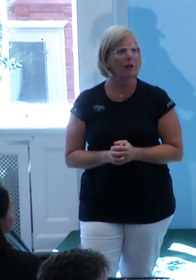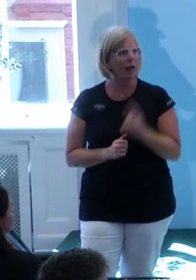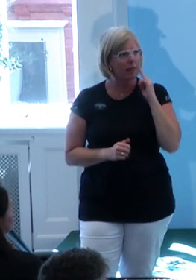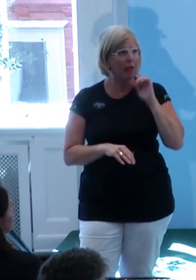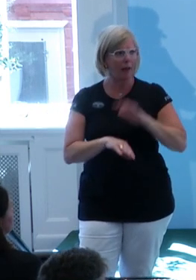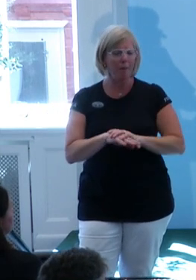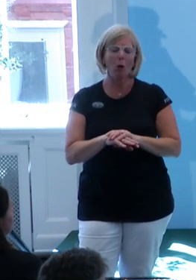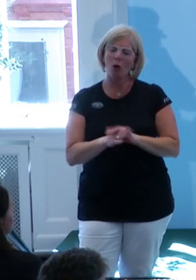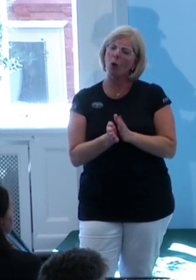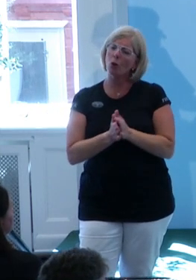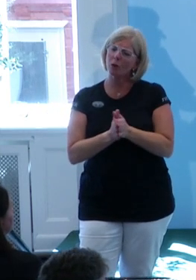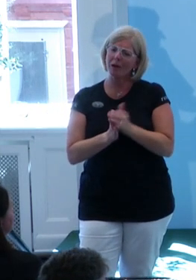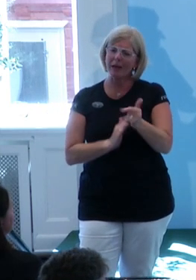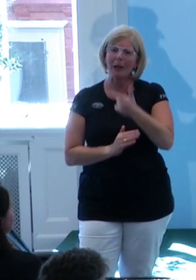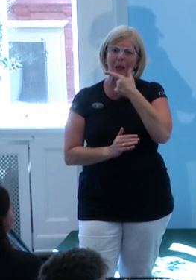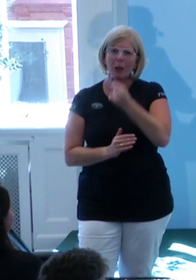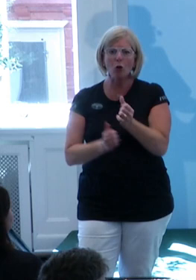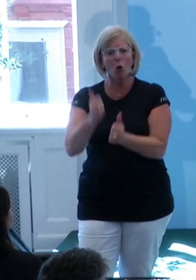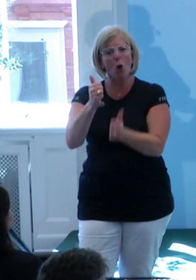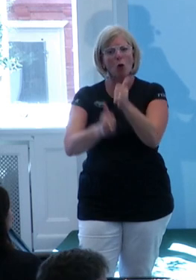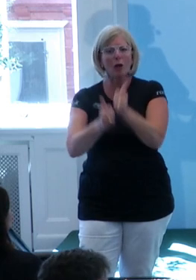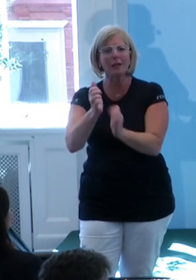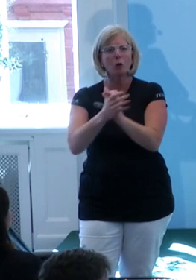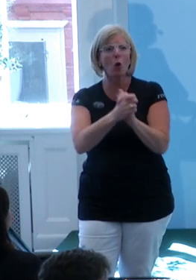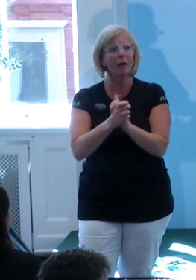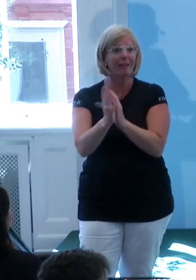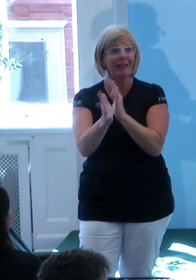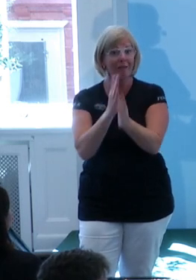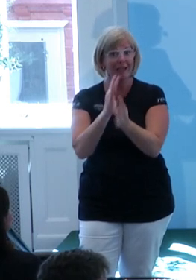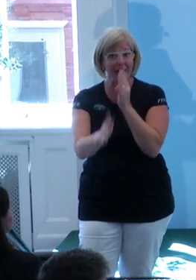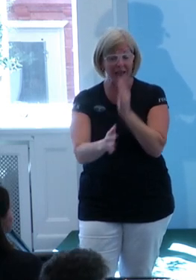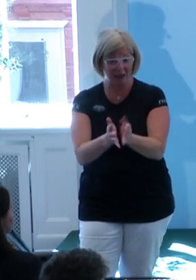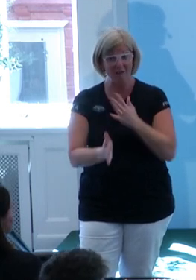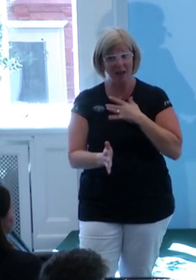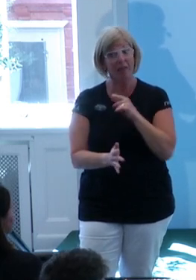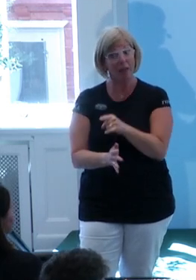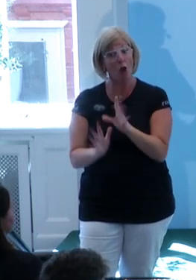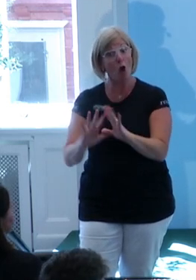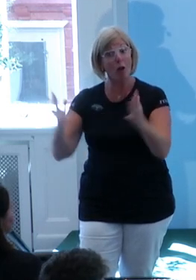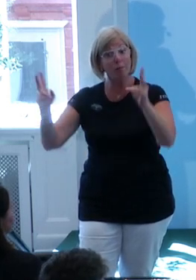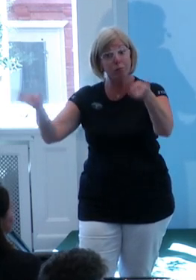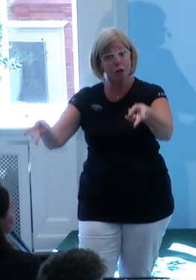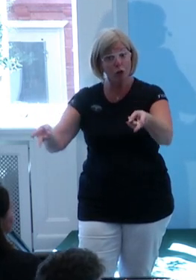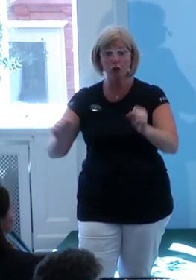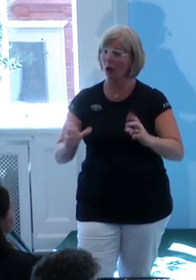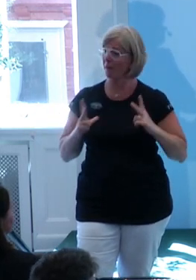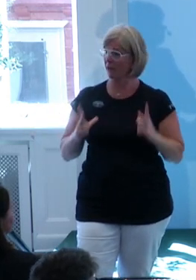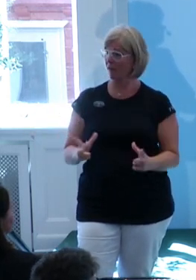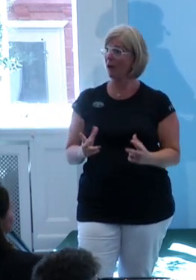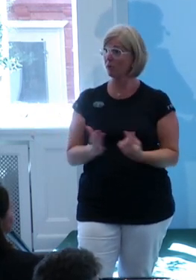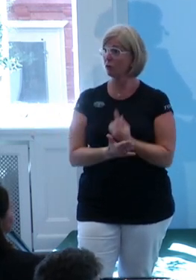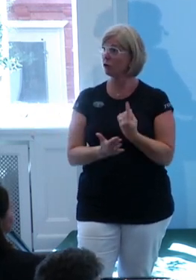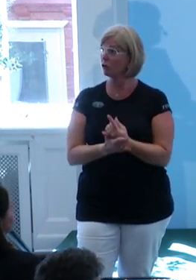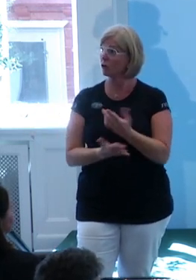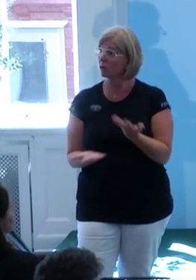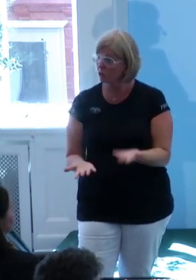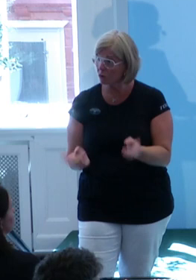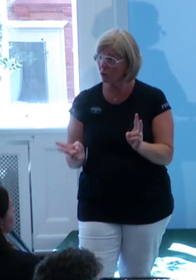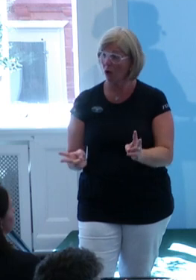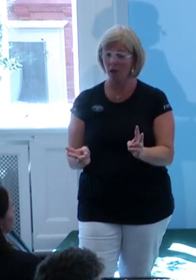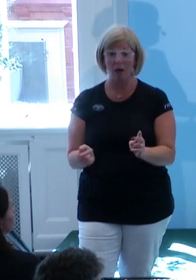i Lund med konkurrensen med kollektivtrafiken. För vi vill ju att kollektivtrafiken ska öka också och den ska vara så bekväm som möjligt. Men när det blir så